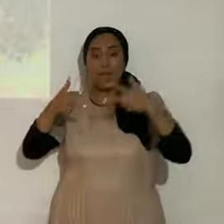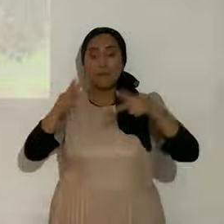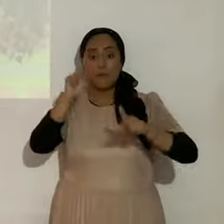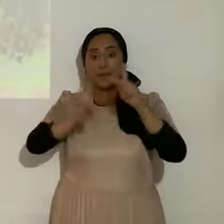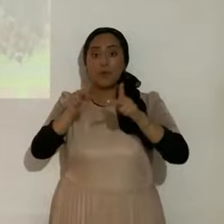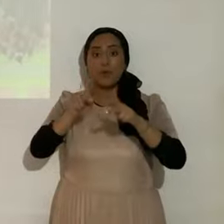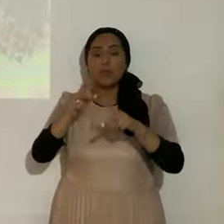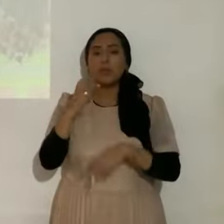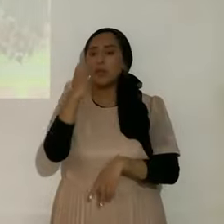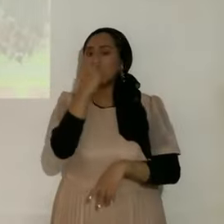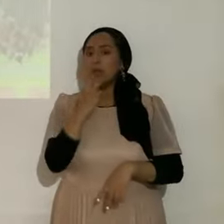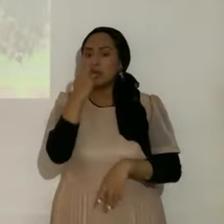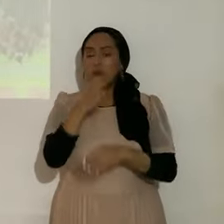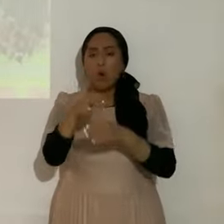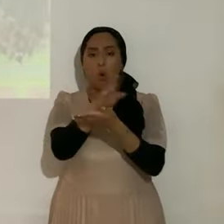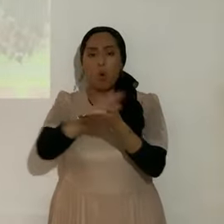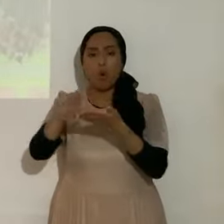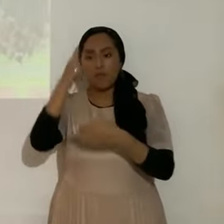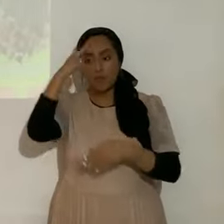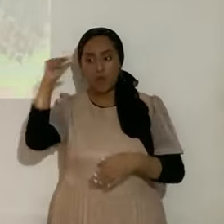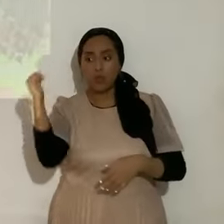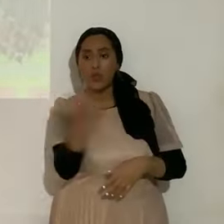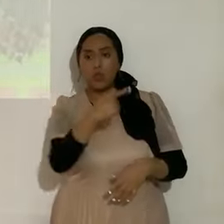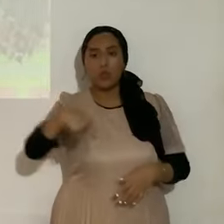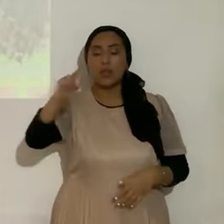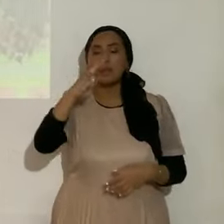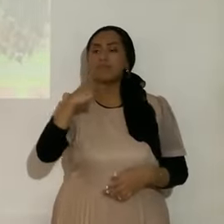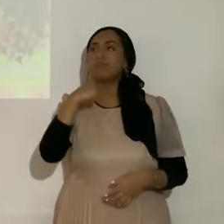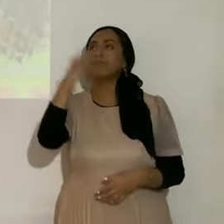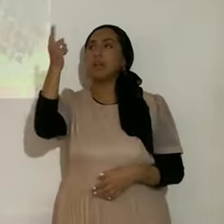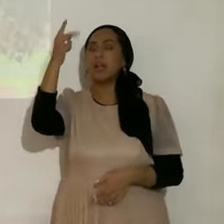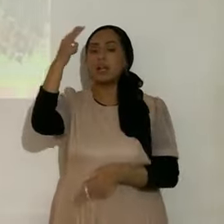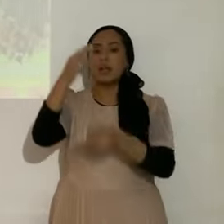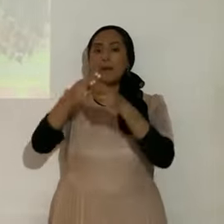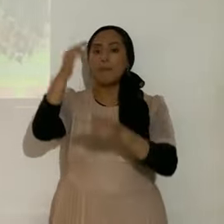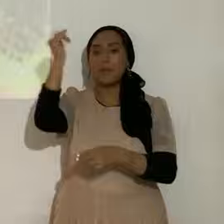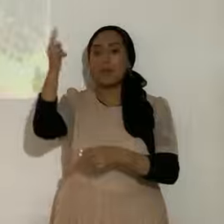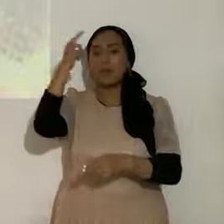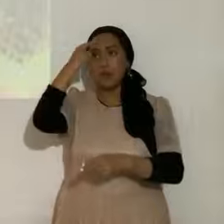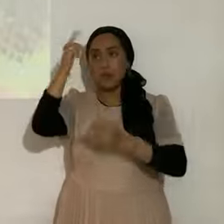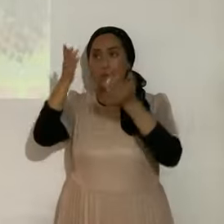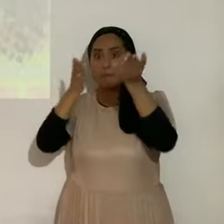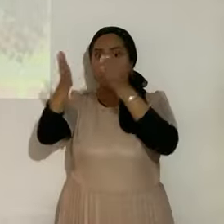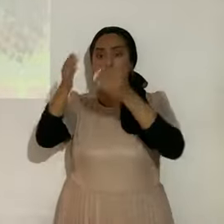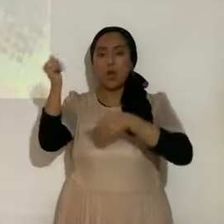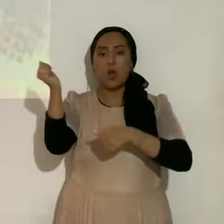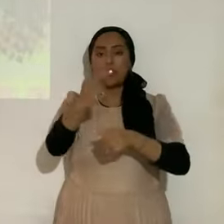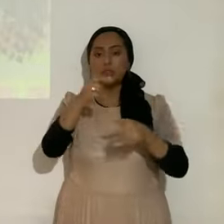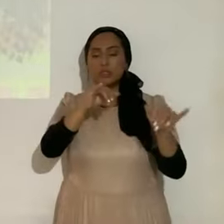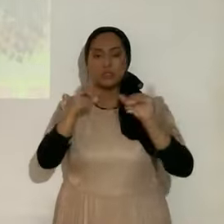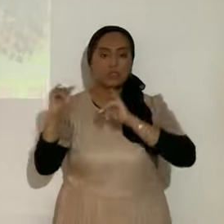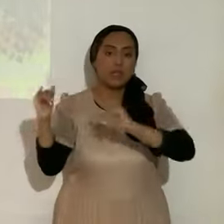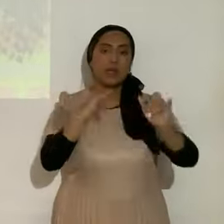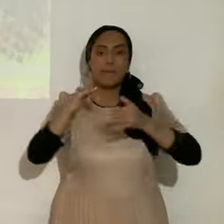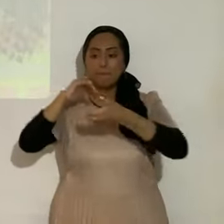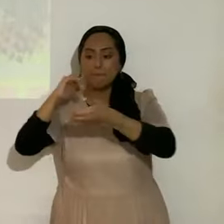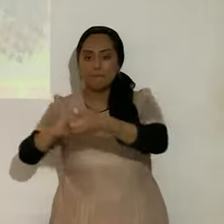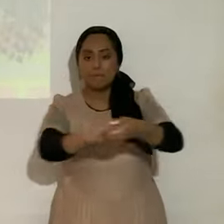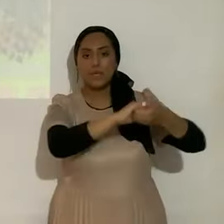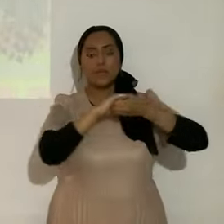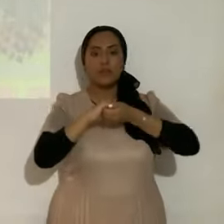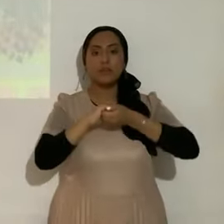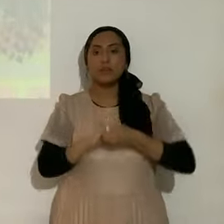de labios, para que todos invoquen el nombre de Yahweh, para que les sirvan de común consentimiento. En este